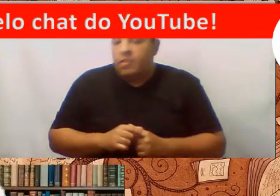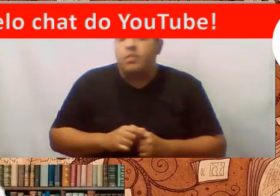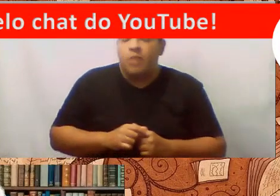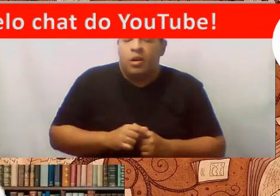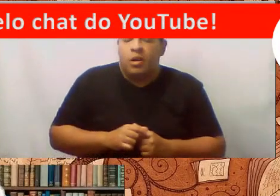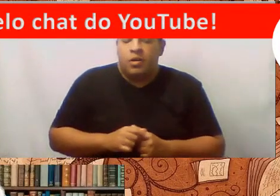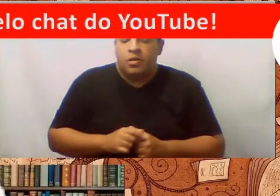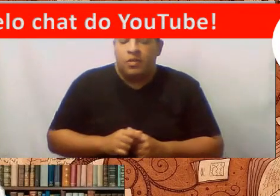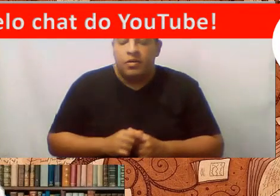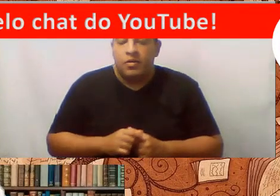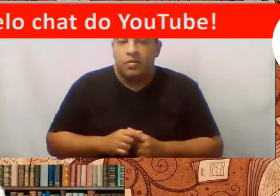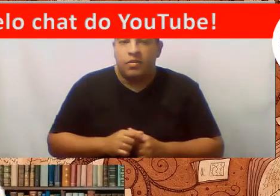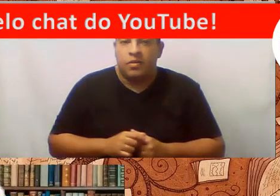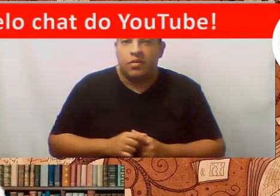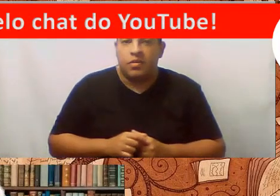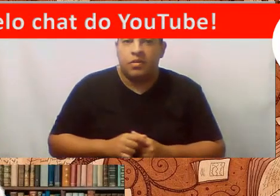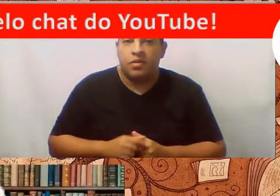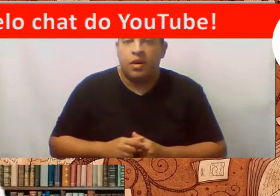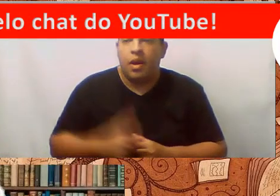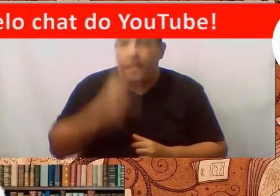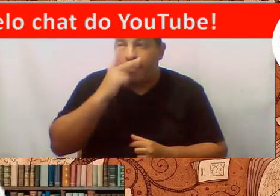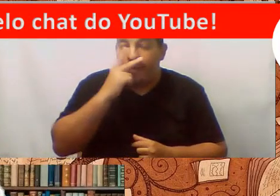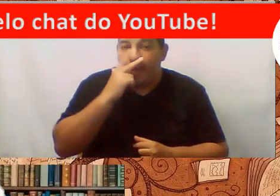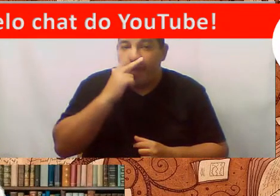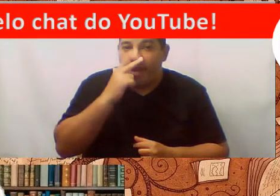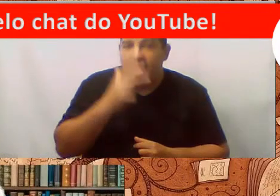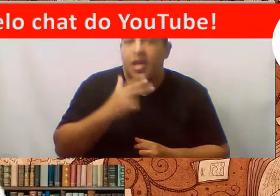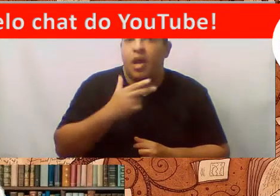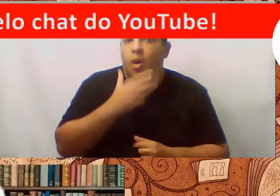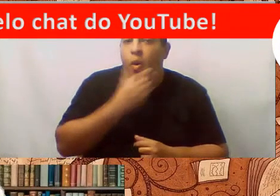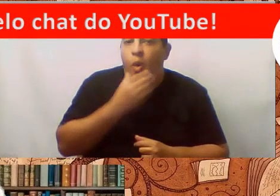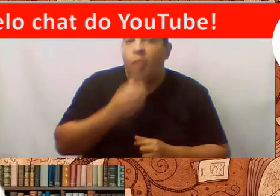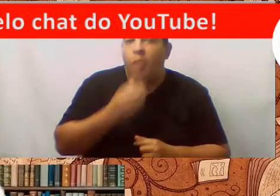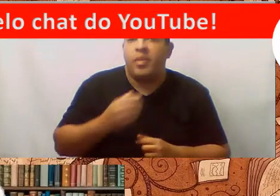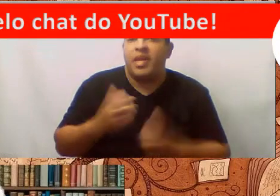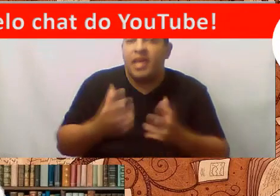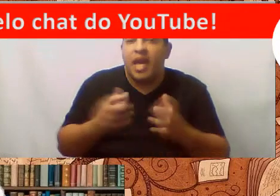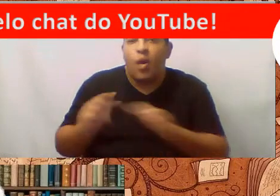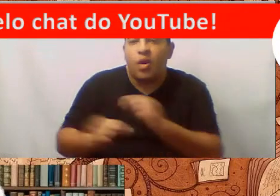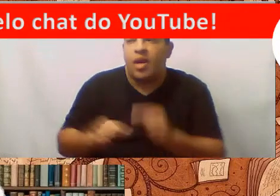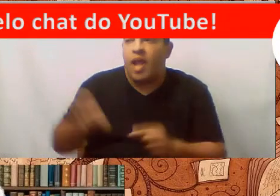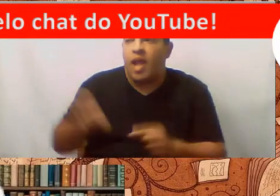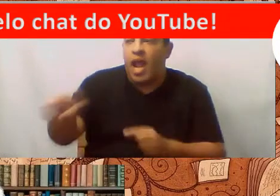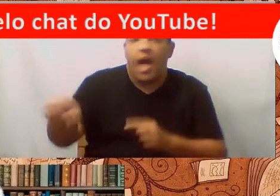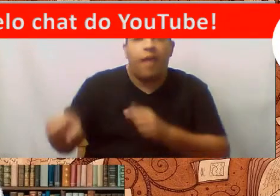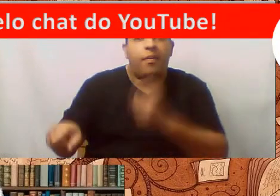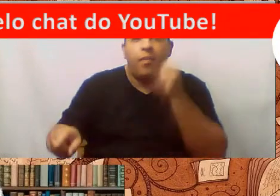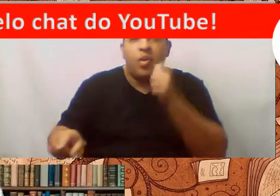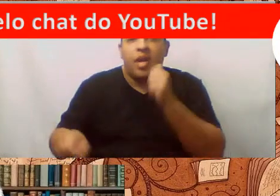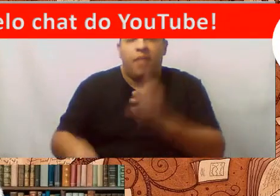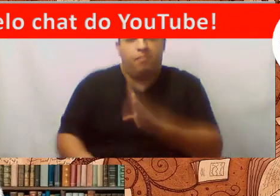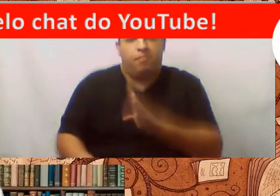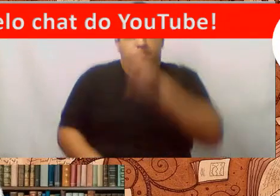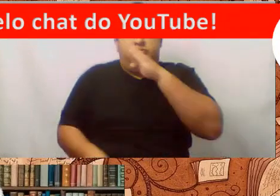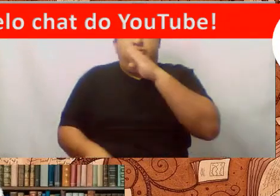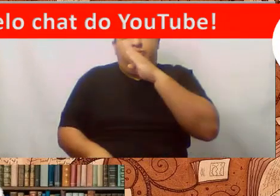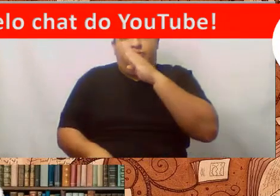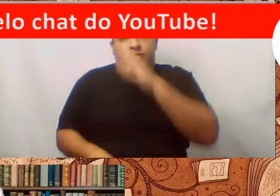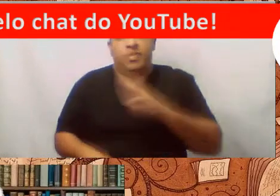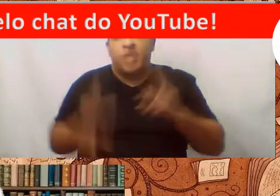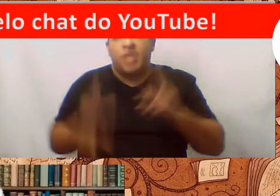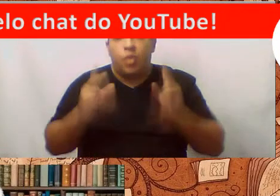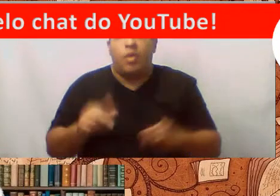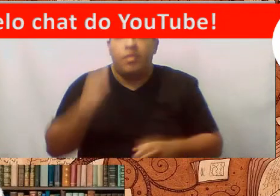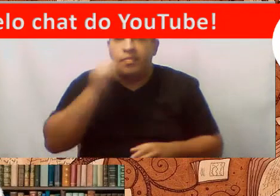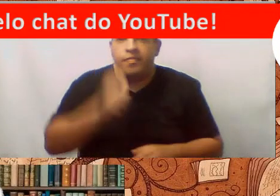dessa tentativa de calar a voz das mulheres, é matá-las através do feminicídio, né? E no Brasil,